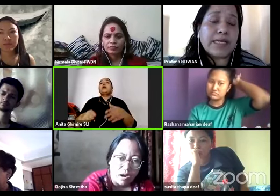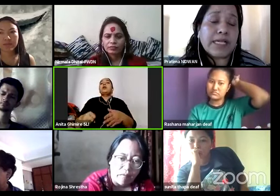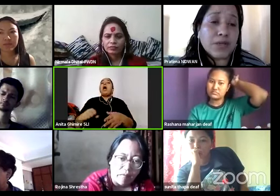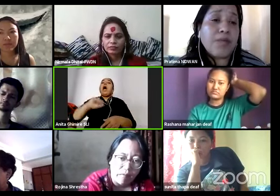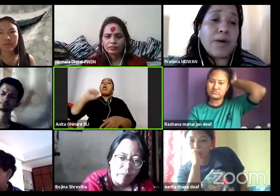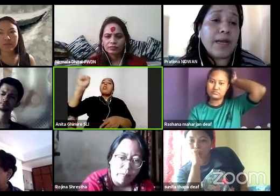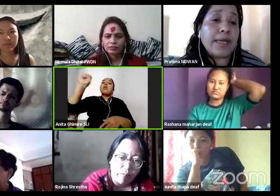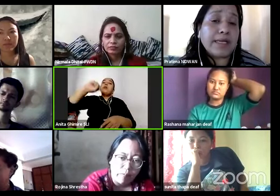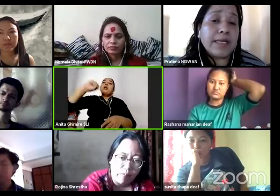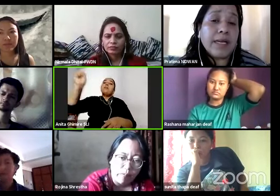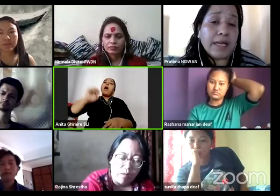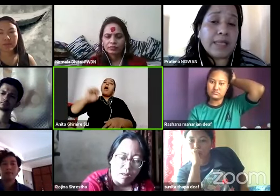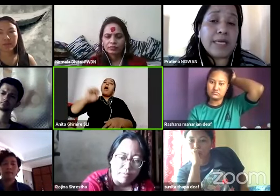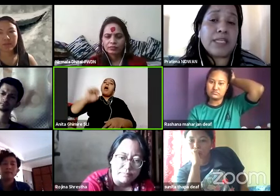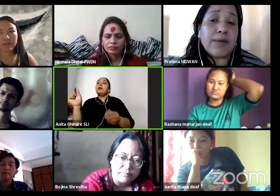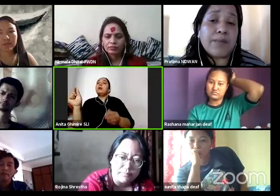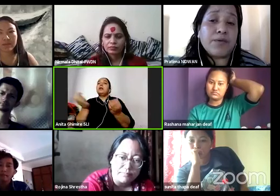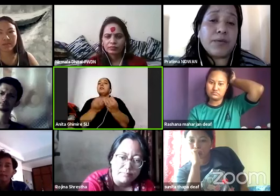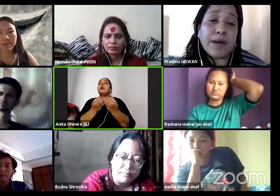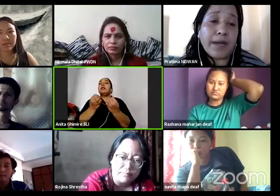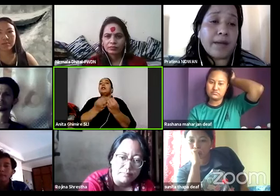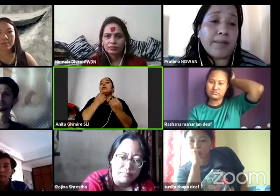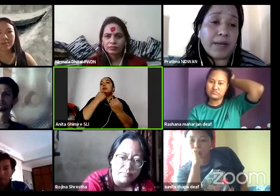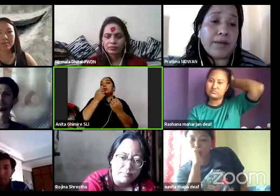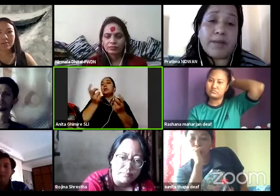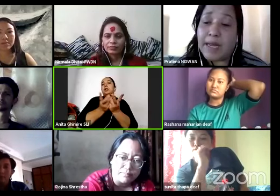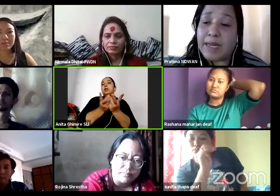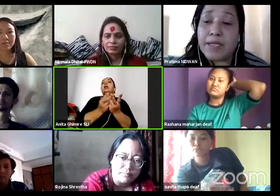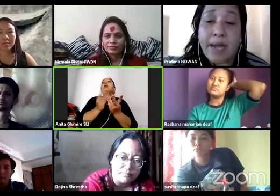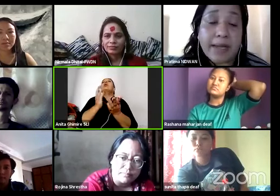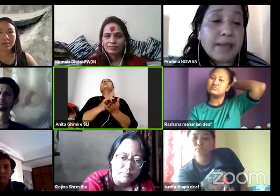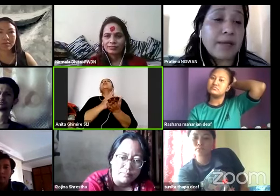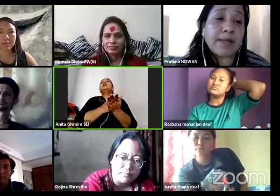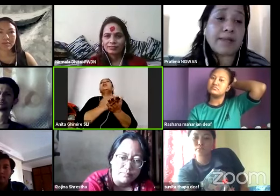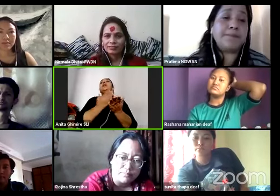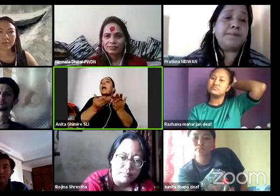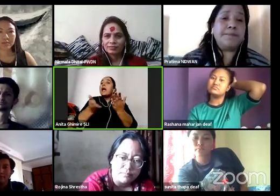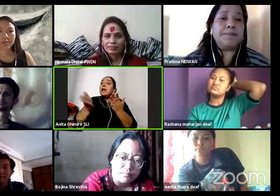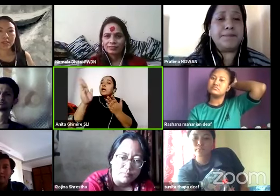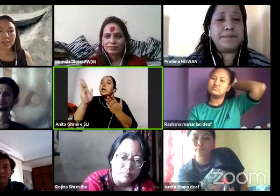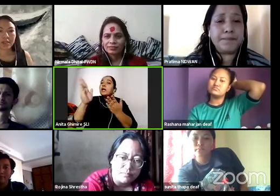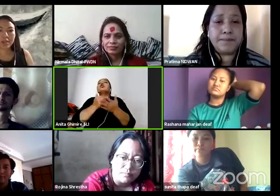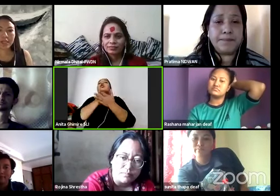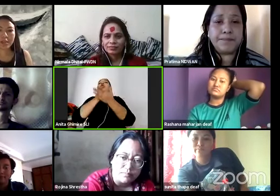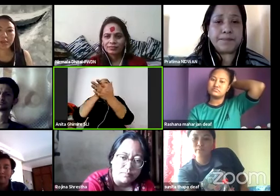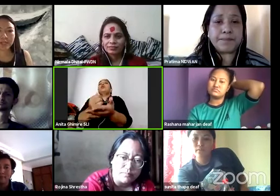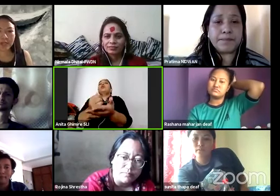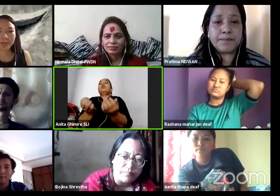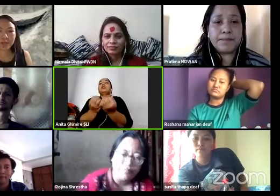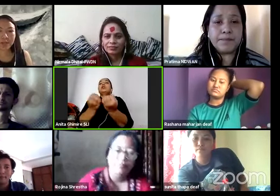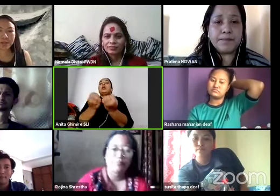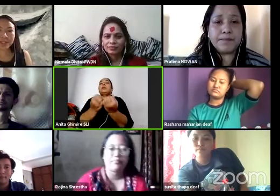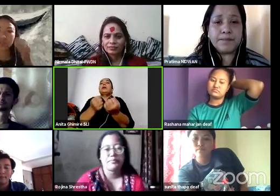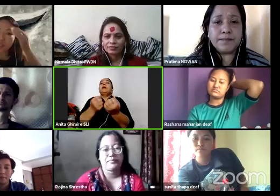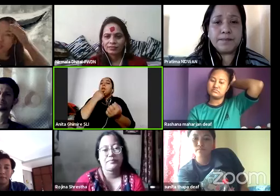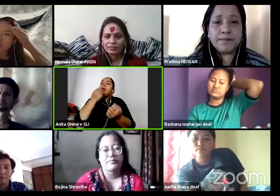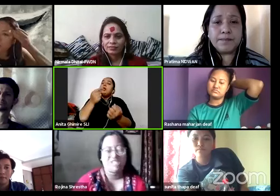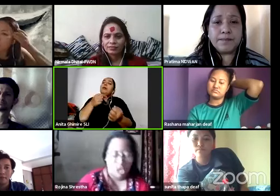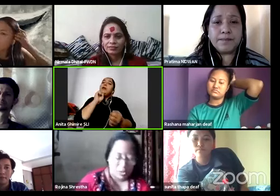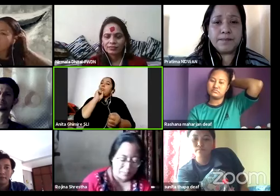कसरी लैजान्छौँ भन्नेले चाहिँ यसले टेवा पुग्छ भनेर मैले मेरो भनाइ यही छ. राखेँ, धन्यवाद. थ्याङ्क यू